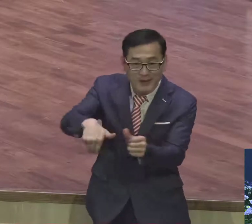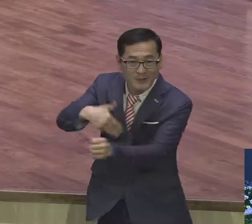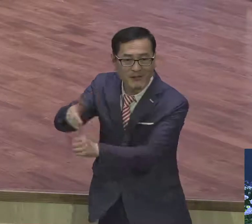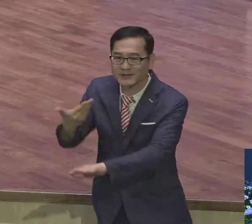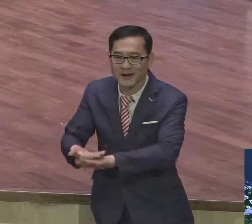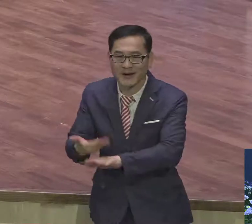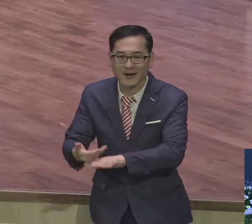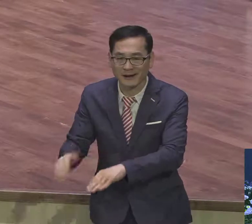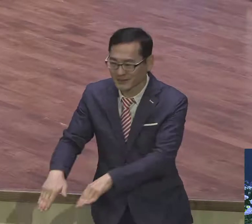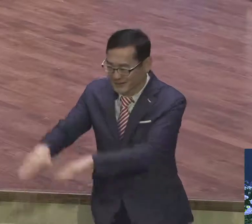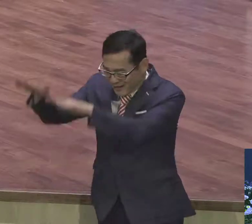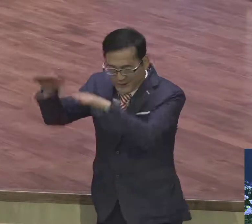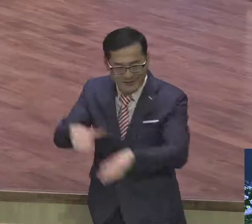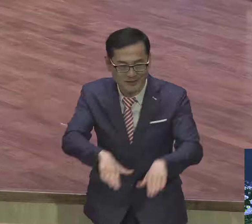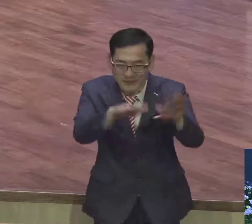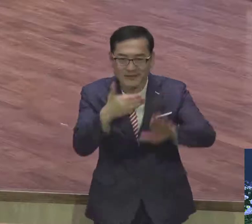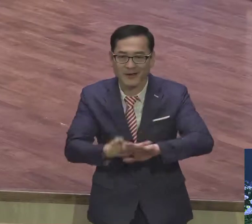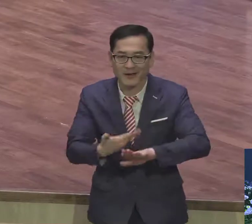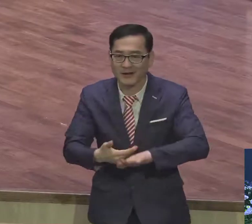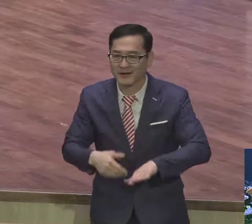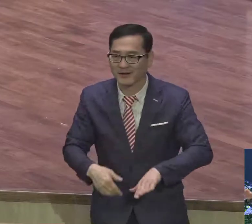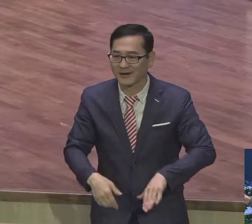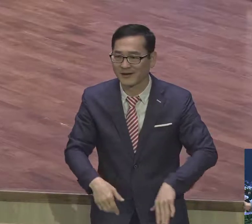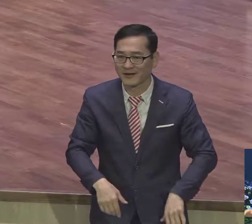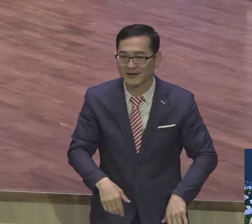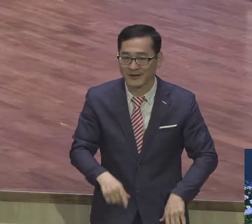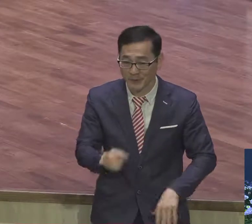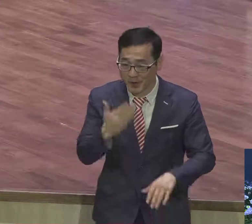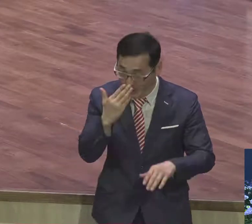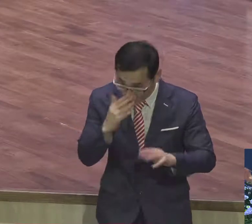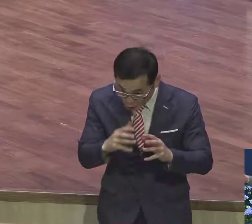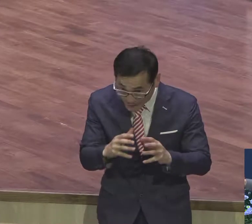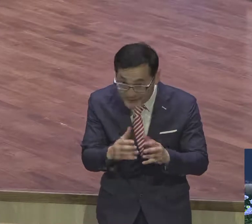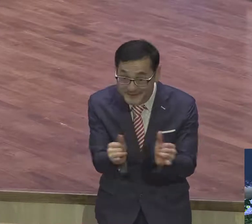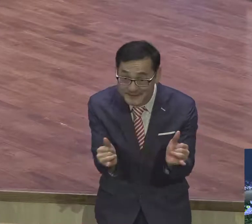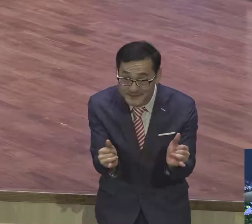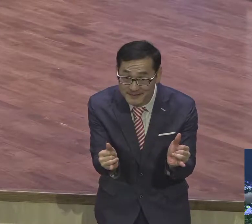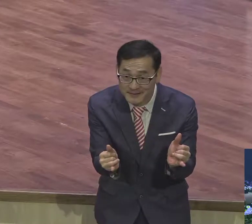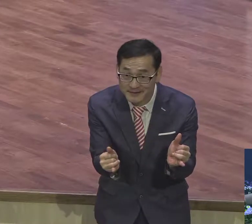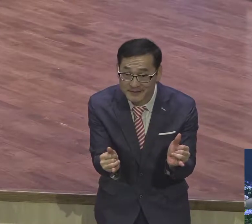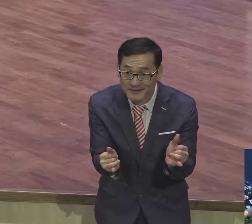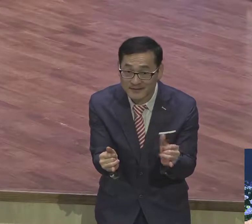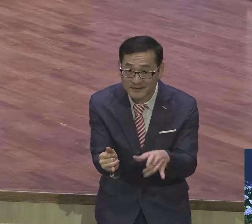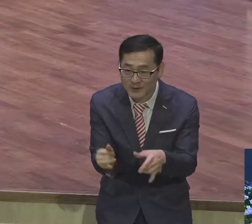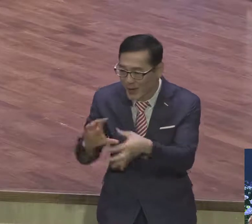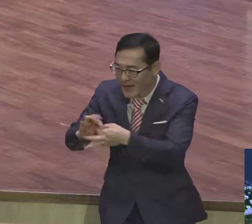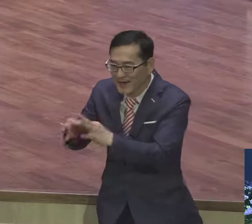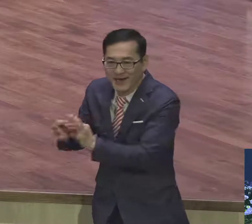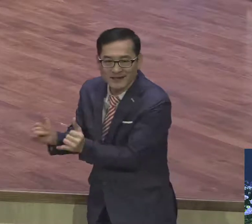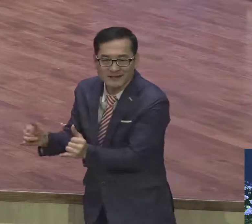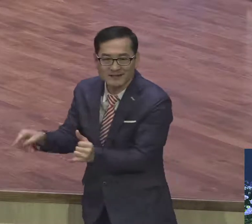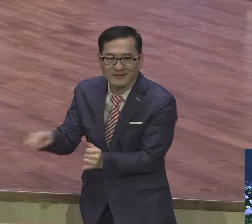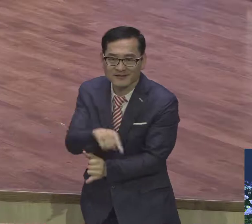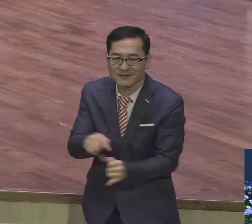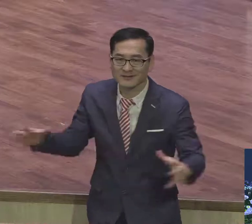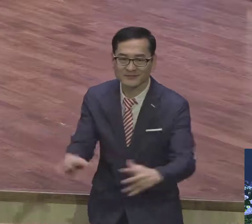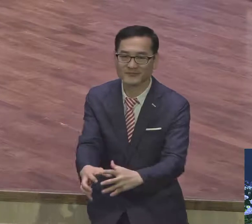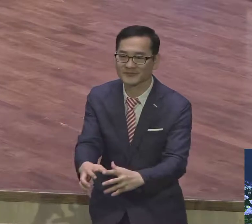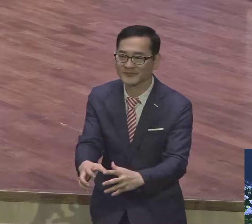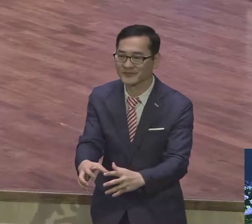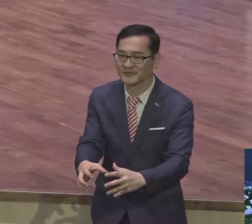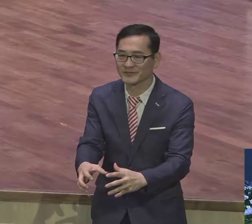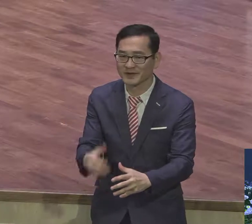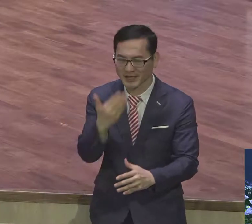배경이 다 달랐단 말이에요 우리 교회 안에는 유대교 위대교를 믿다가 예수